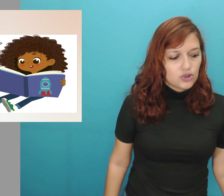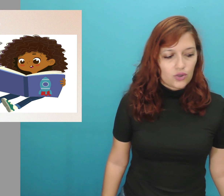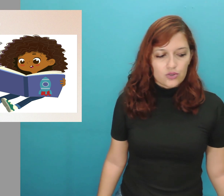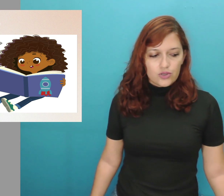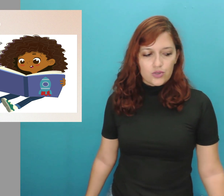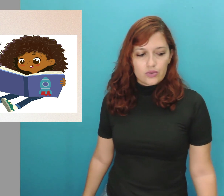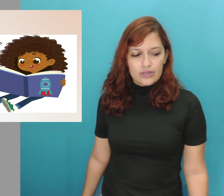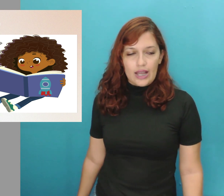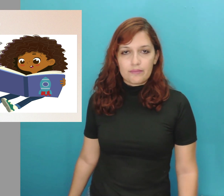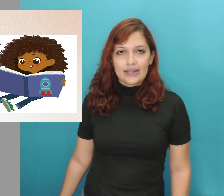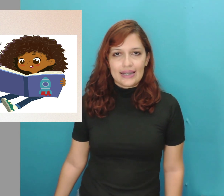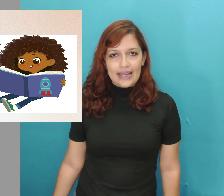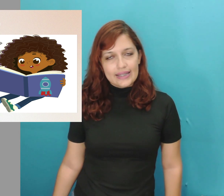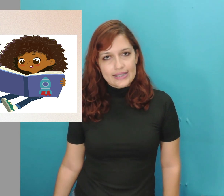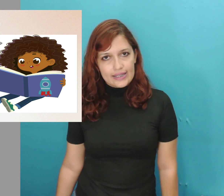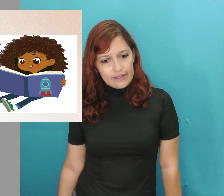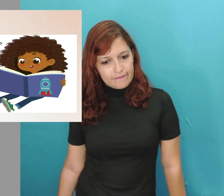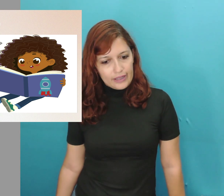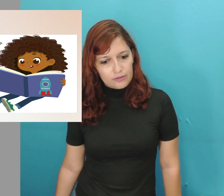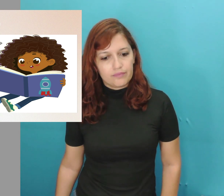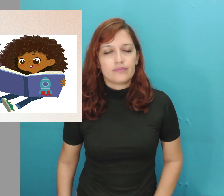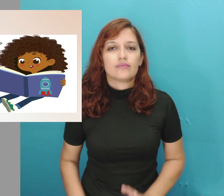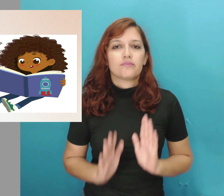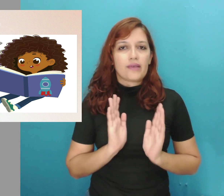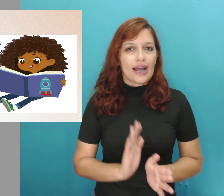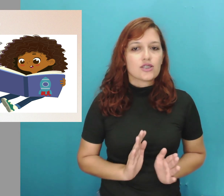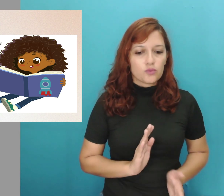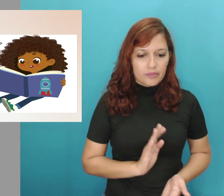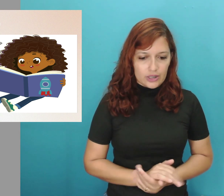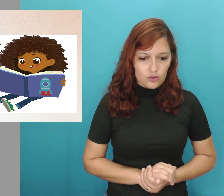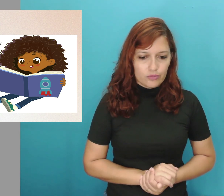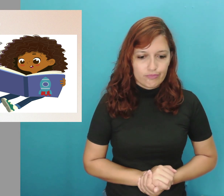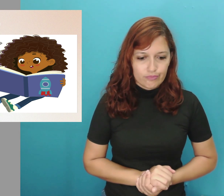Todos os surdos sabem ler e escrever. Mais um mito.